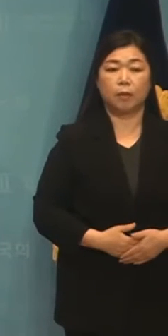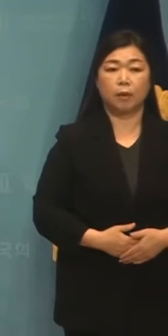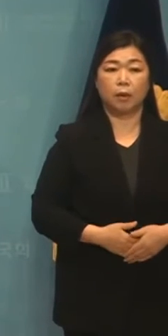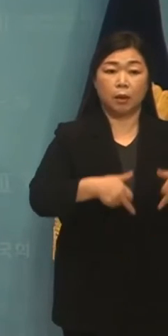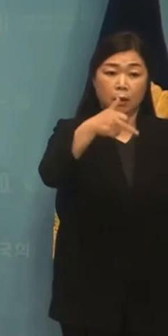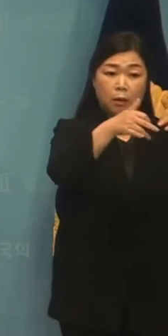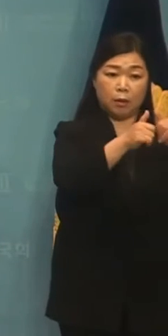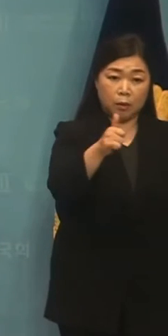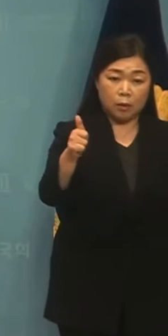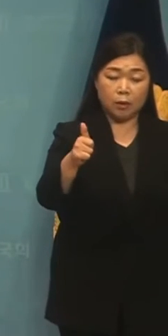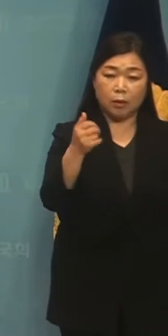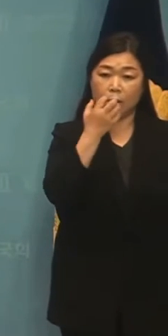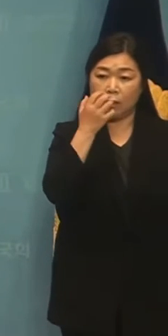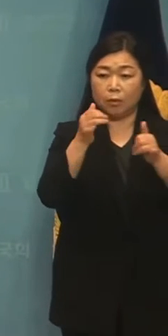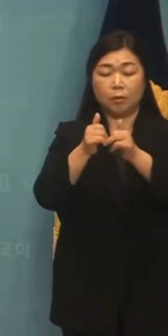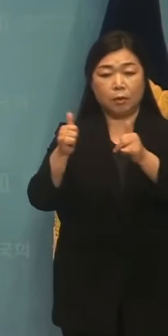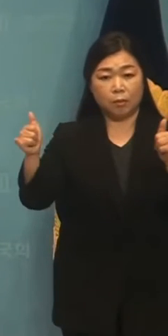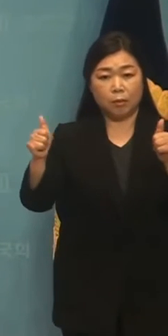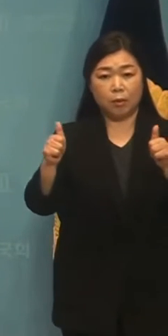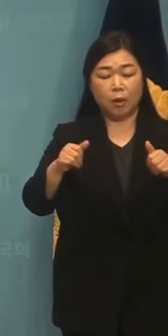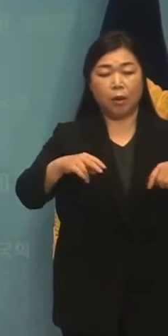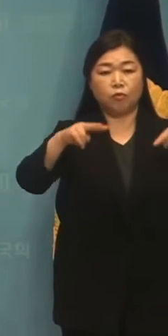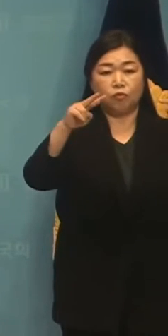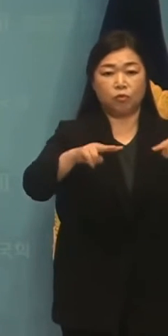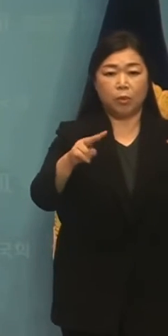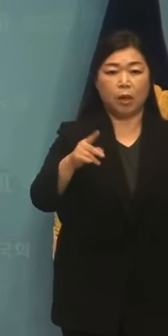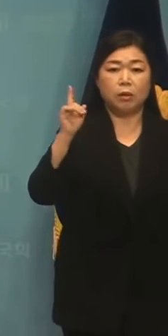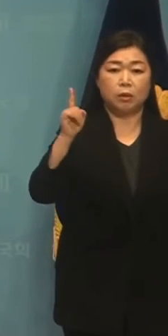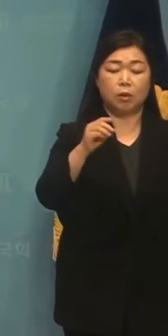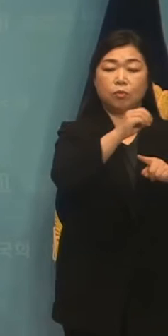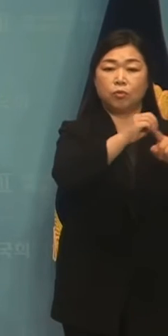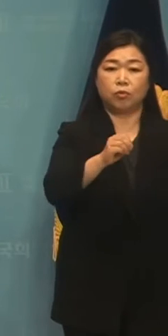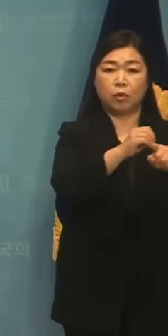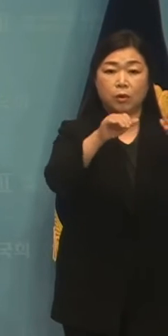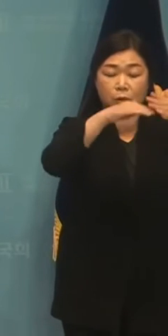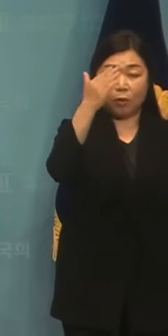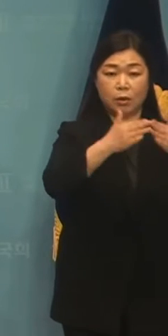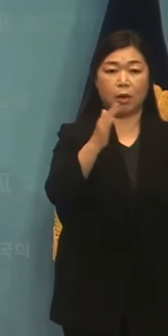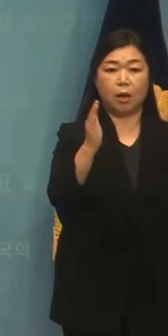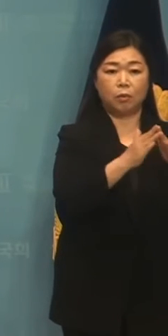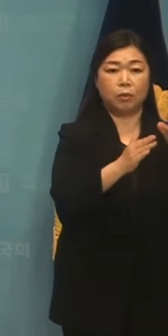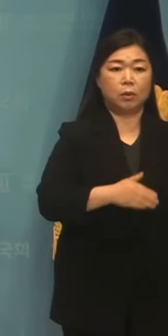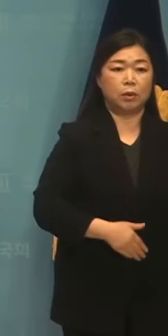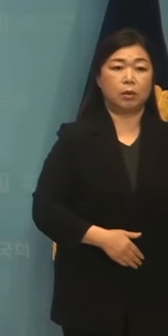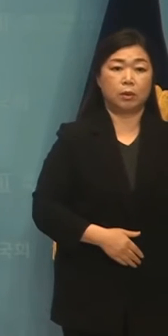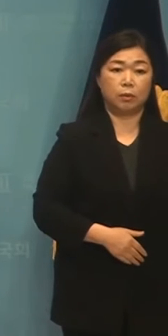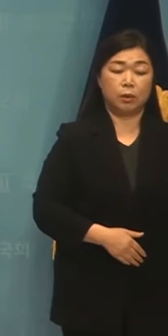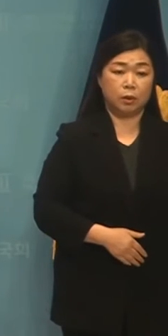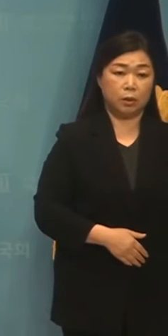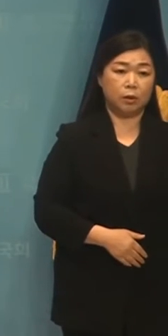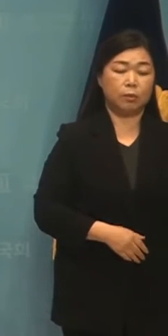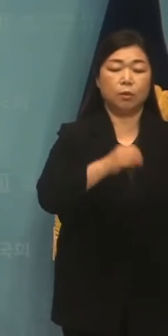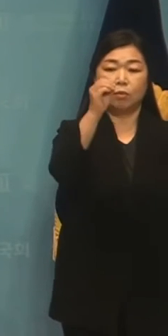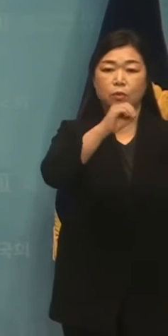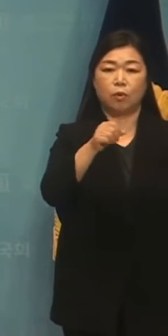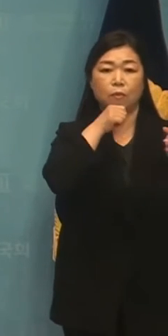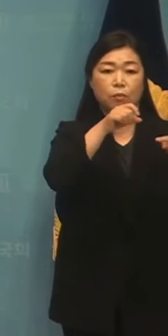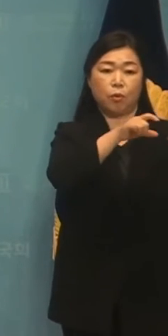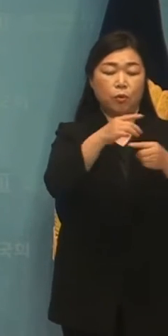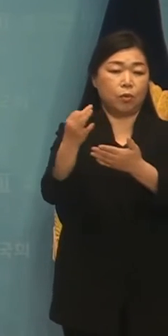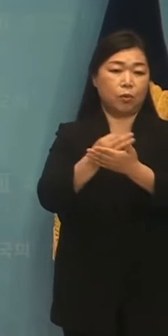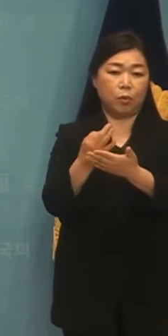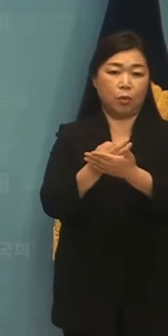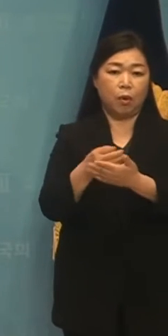시간이 대비 두 배에 달하는 실업률, 저체가구 평균의 71%에 불과한 평균 소득, 사회